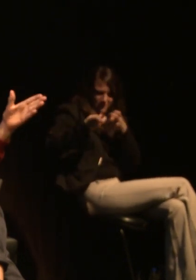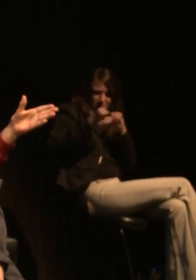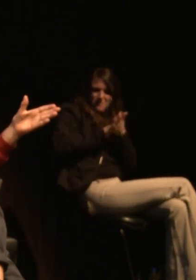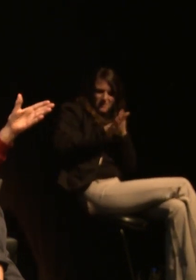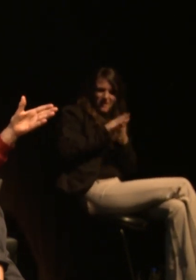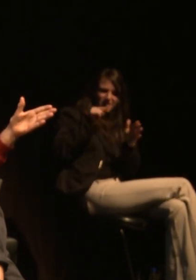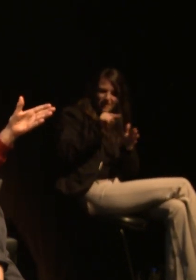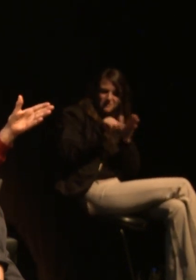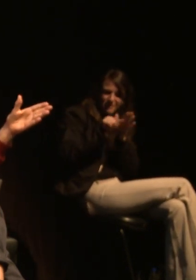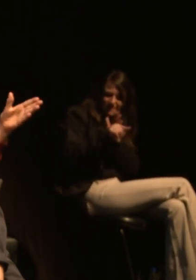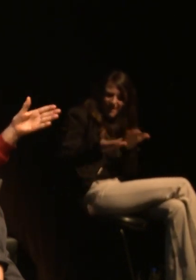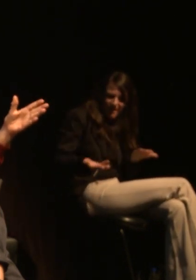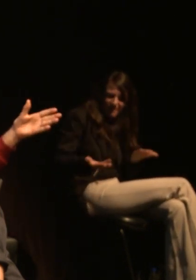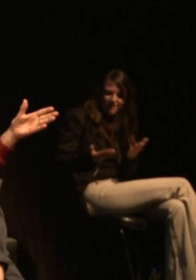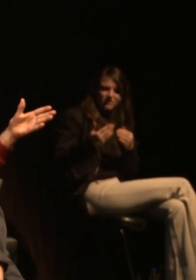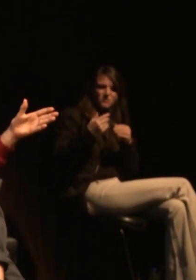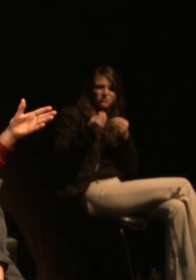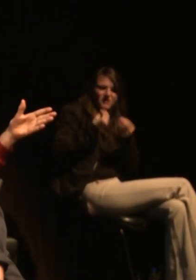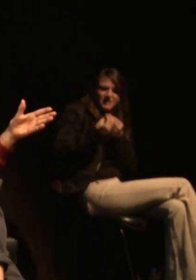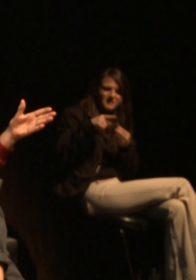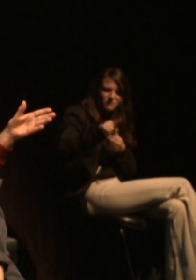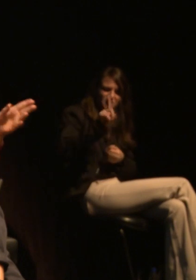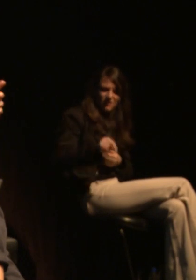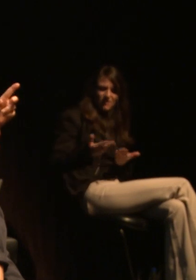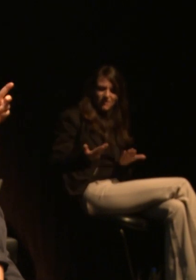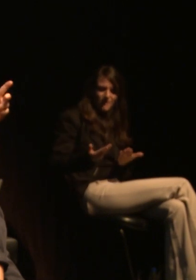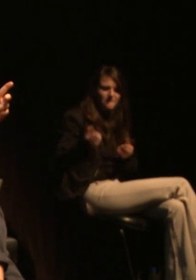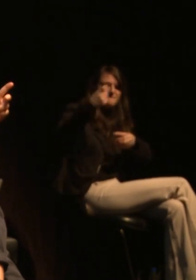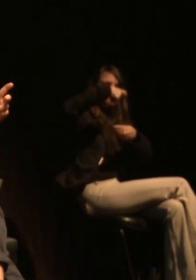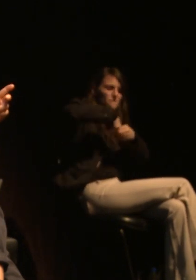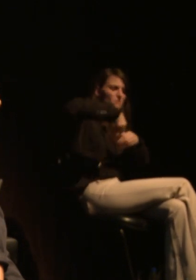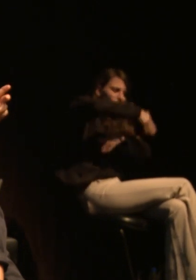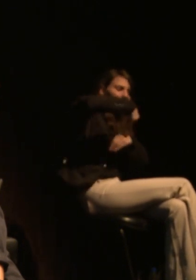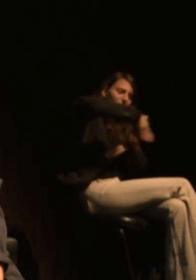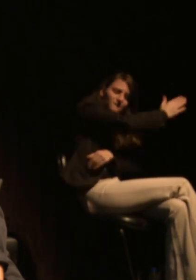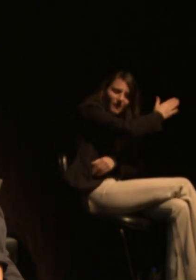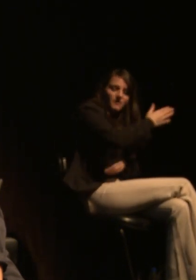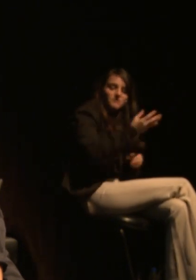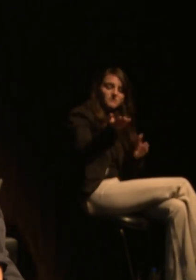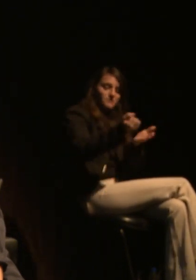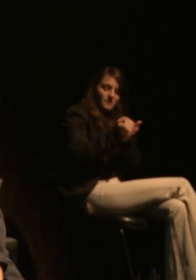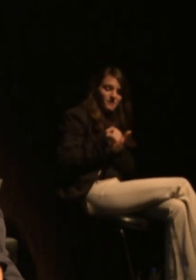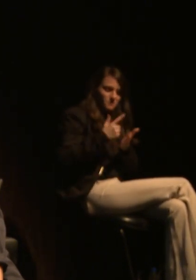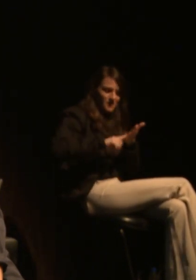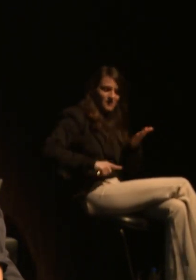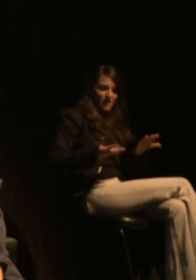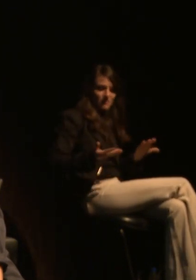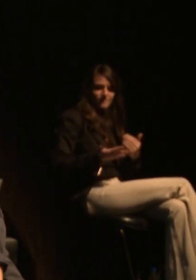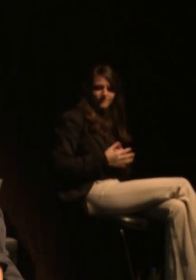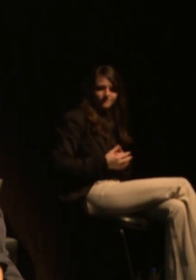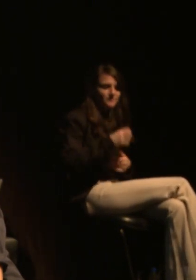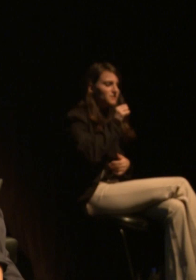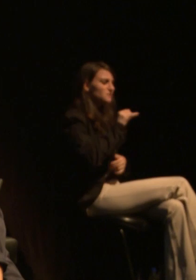essa é a matéria? Que jornalista você é? Volta para a rua e traga a matéria. Se